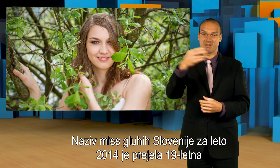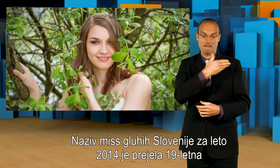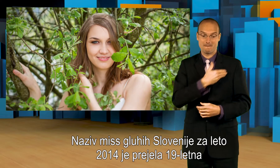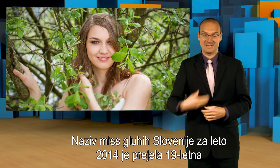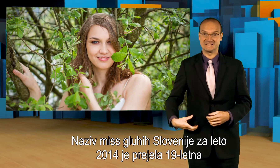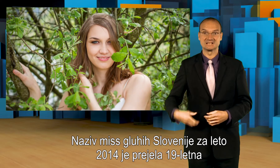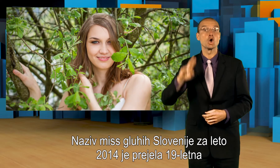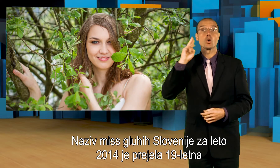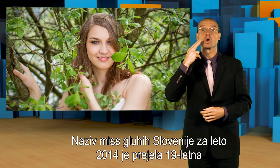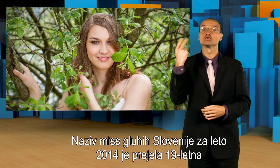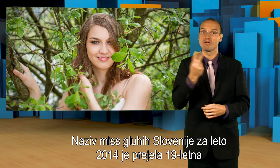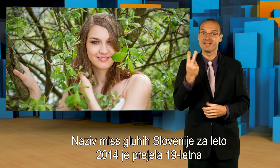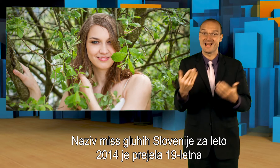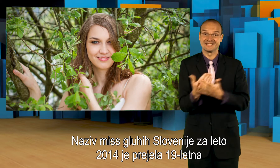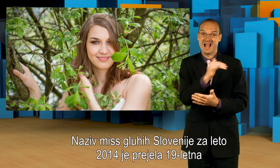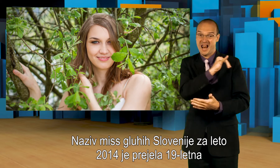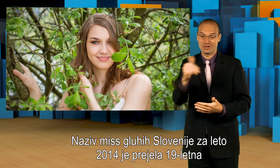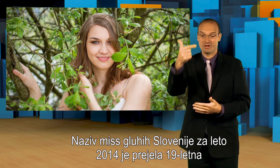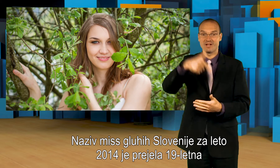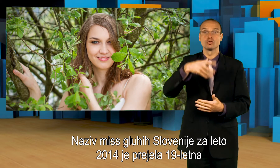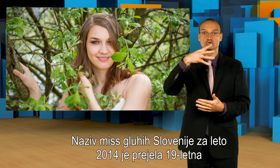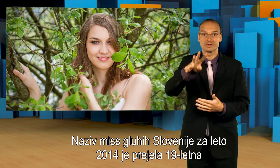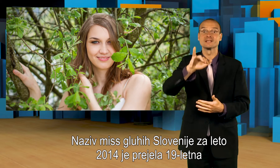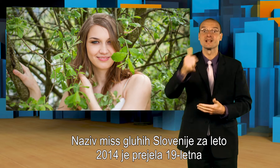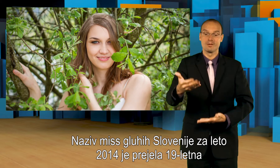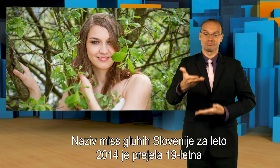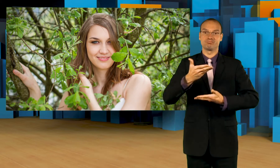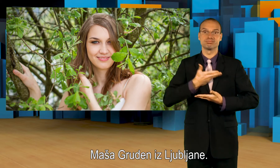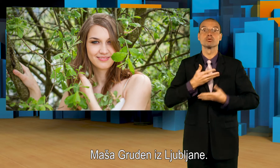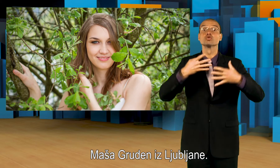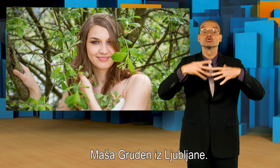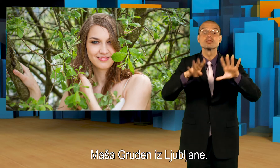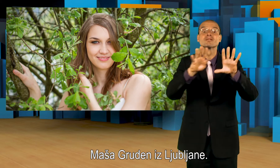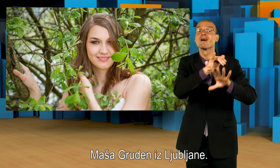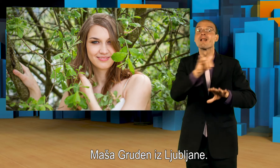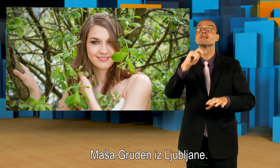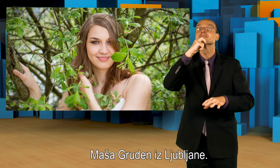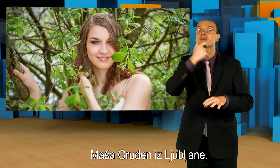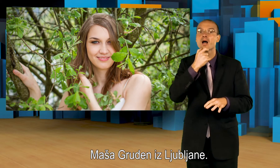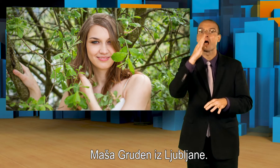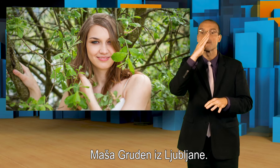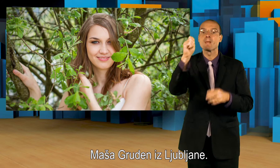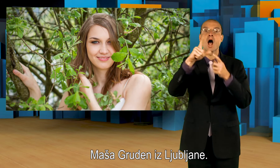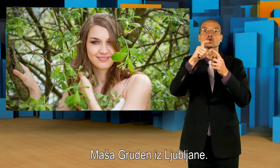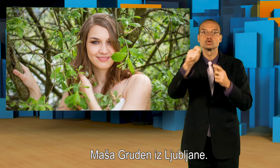Naziv Miss gluhih Slovenije za leto 2014 je prejela 19-letna Maša Gruden iz Ljubljane.